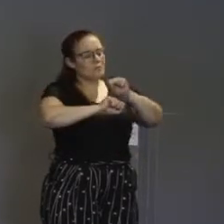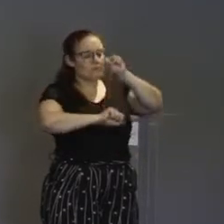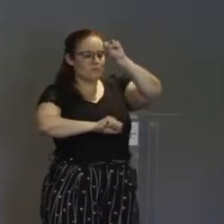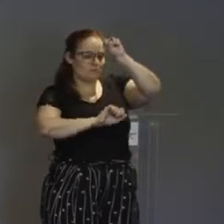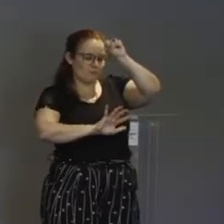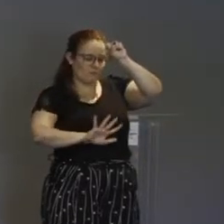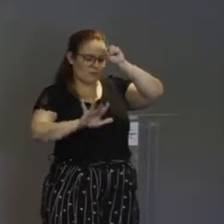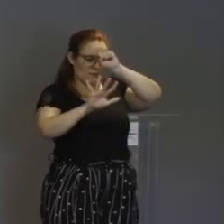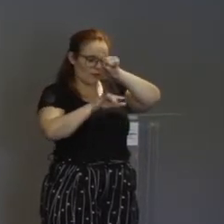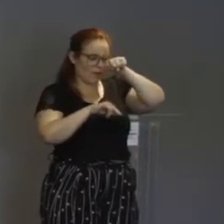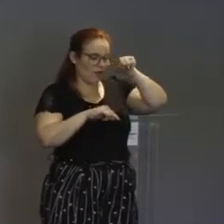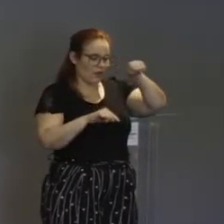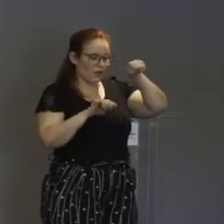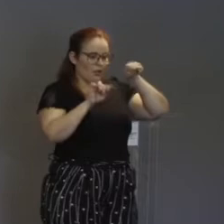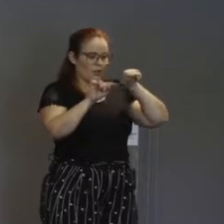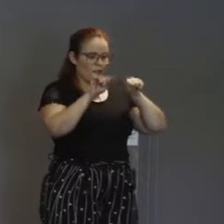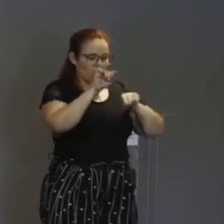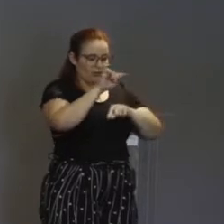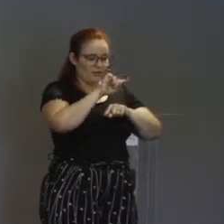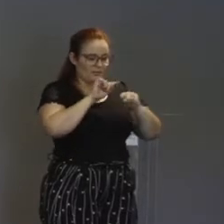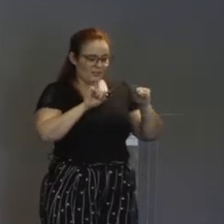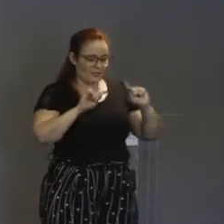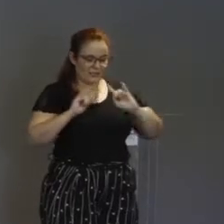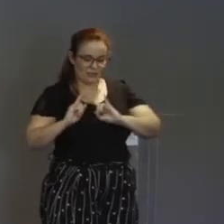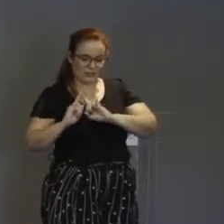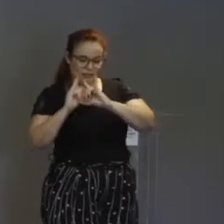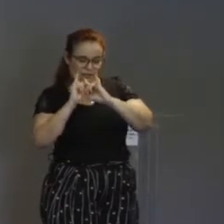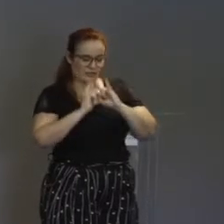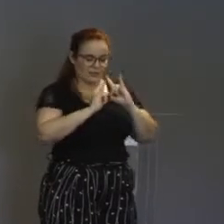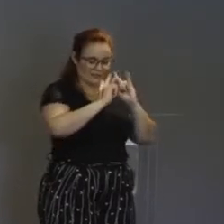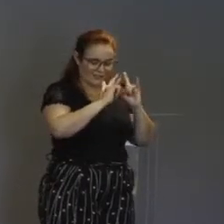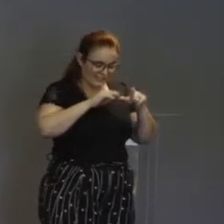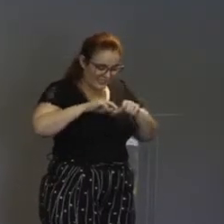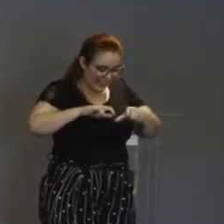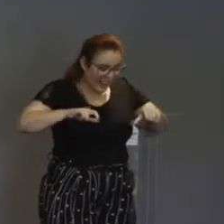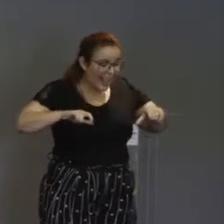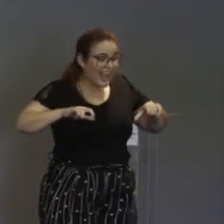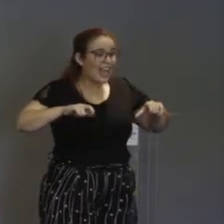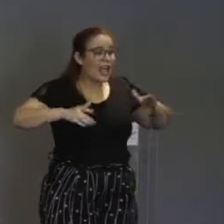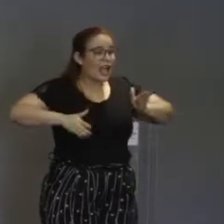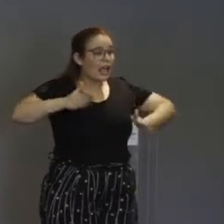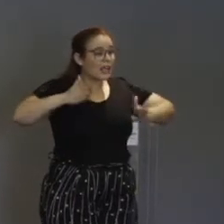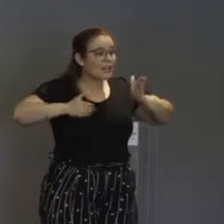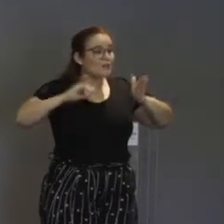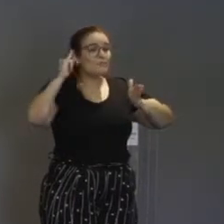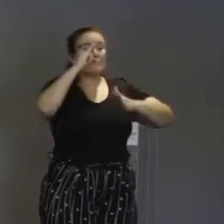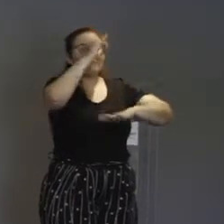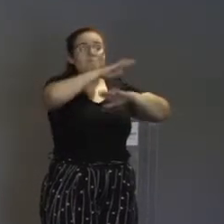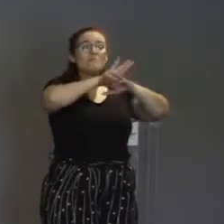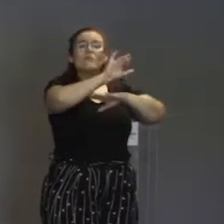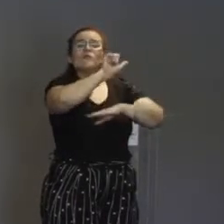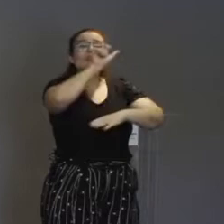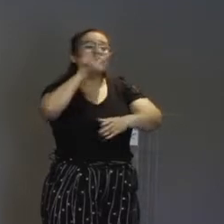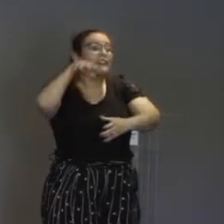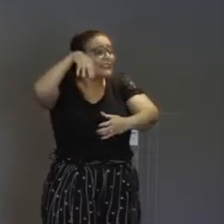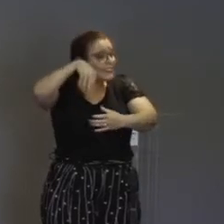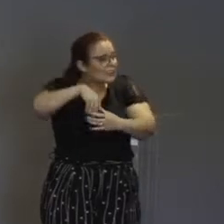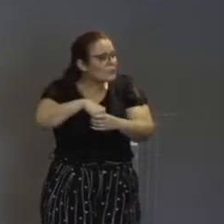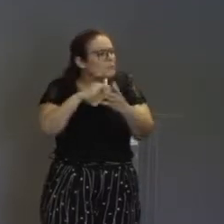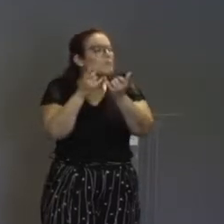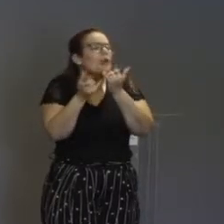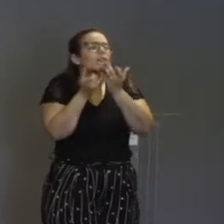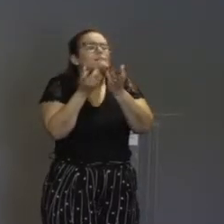que ocorre entre os edifícios é mais importante ainda do que o que ocorre dentro dos edifícios, né? É como se fosse essa seiva vital